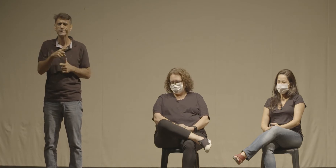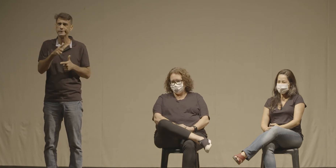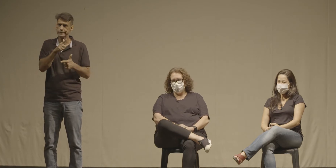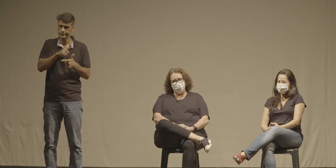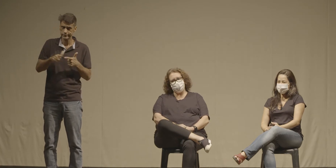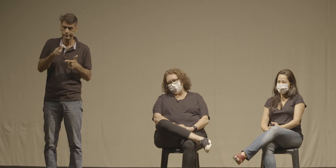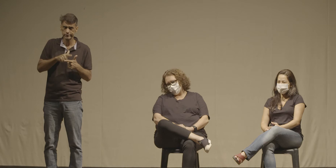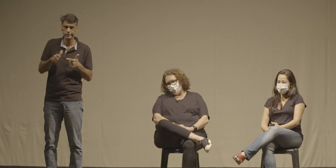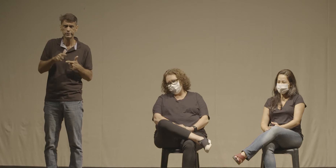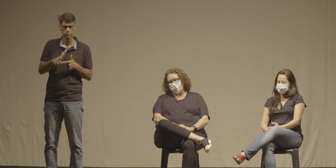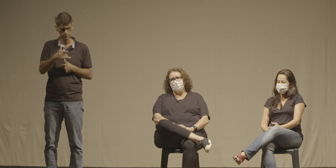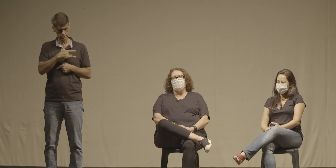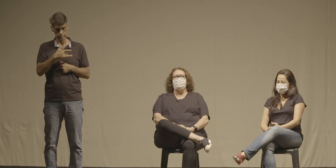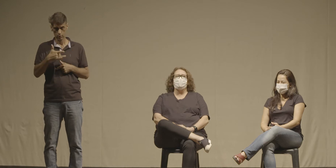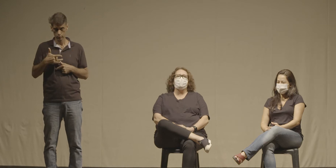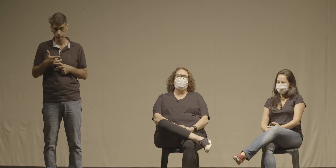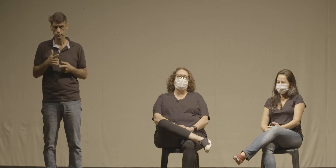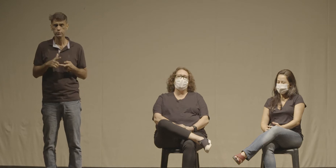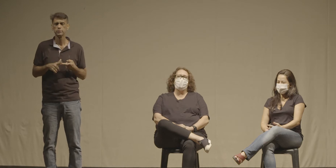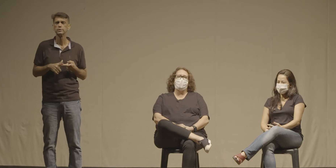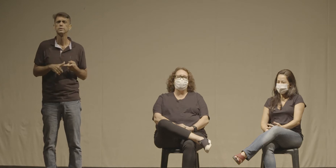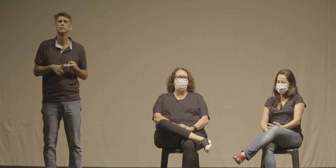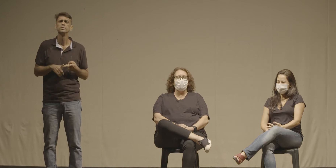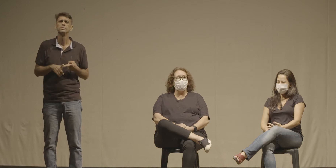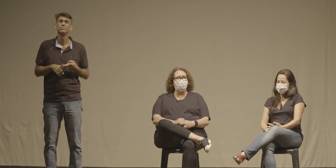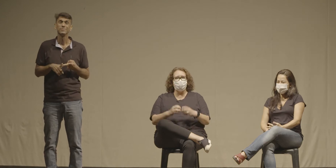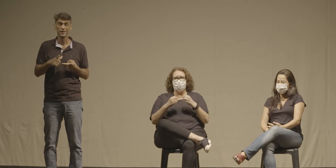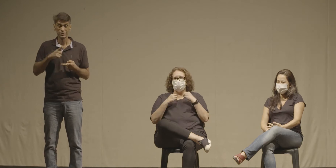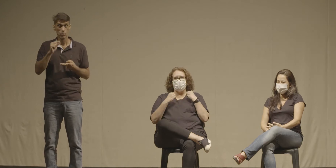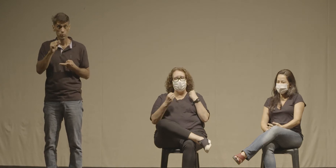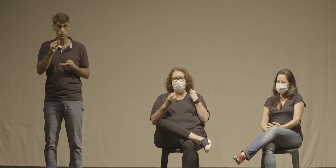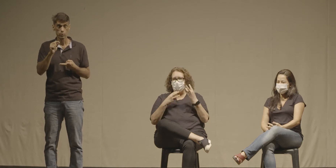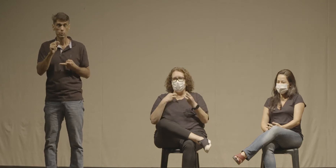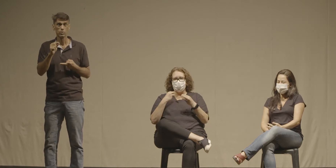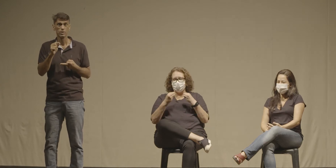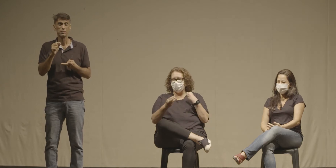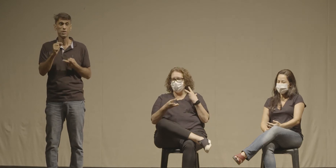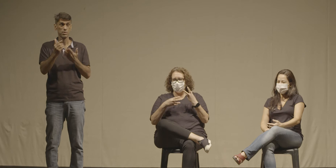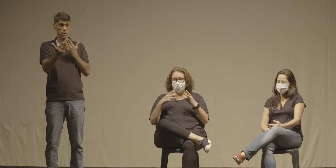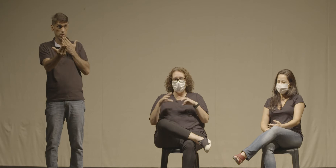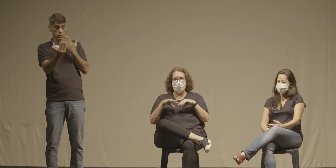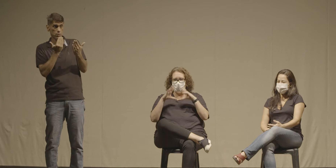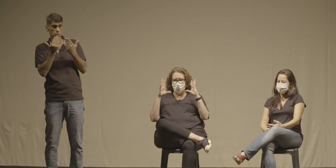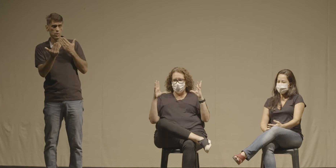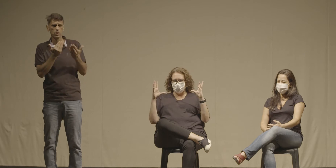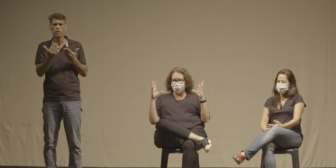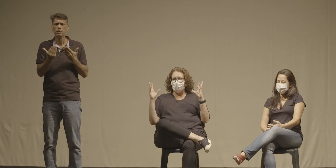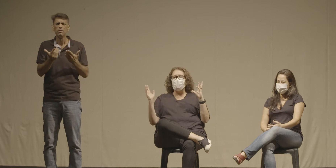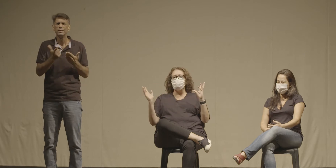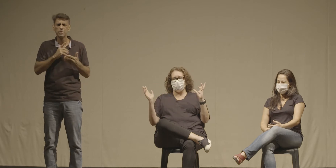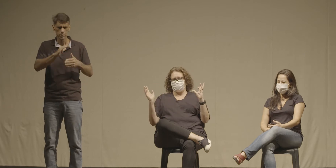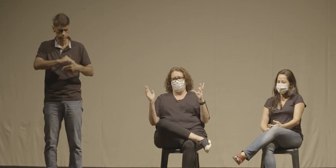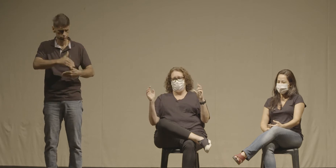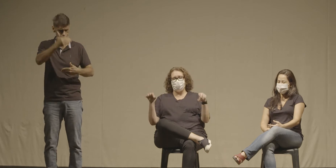delicadas de problemas de saúde. Então, assim, aí você... E quando você vai conversando, é um baú, né, que